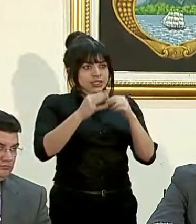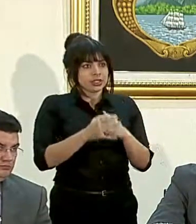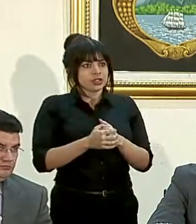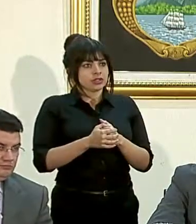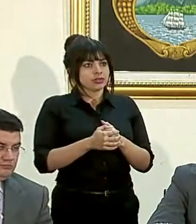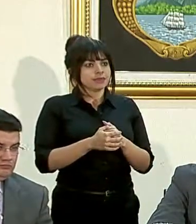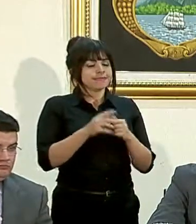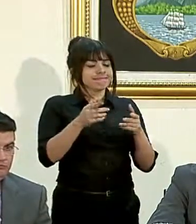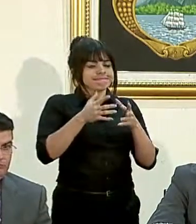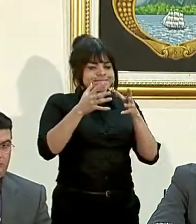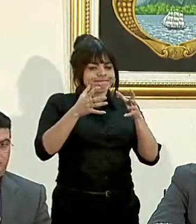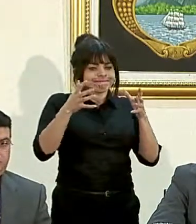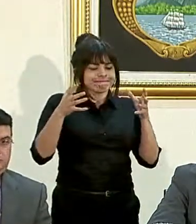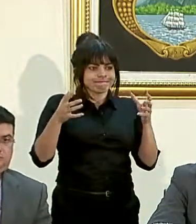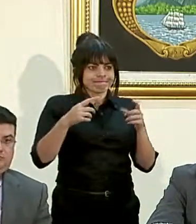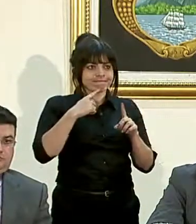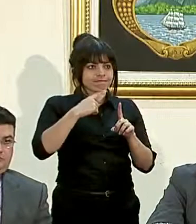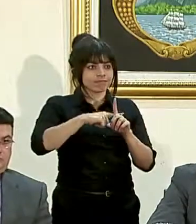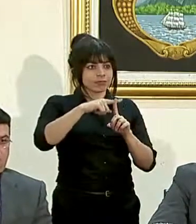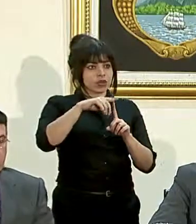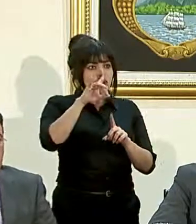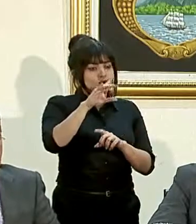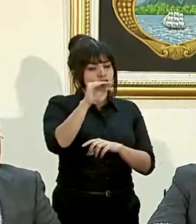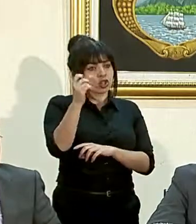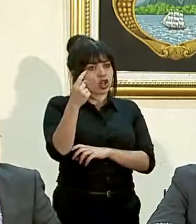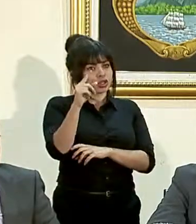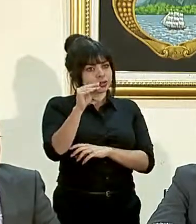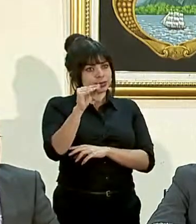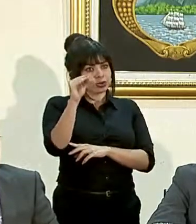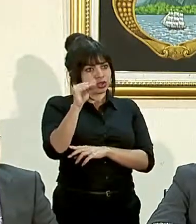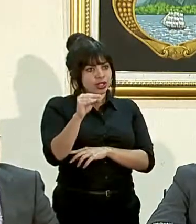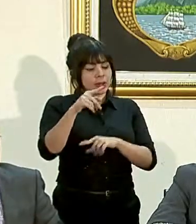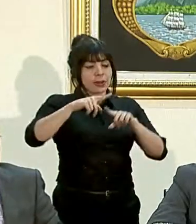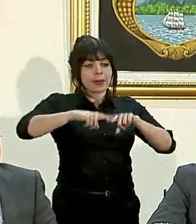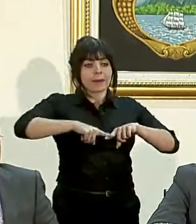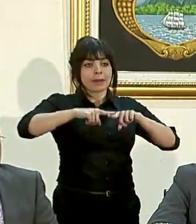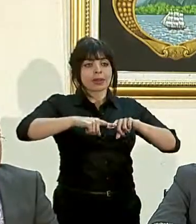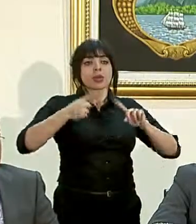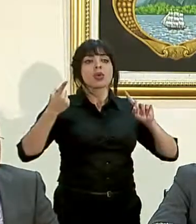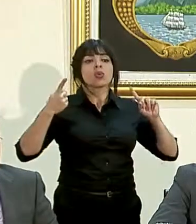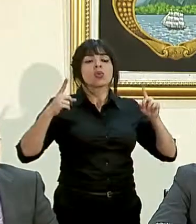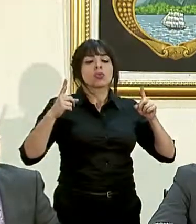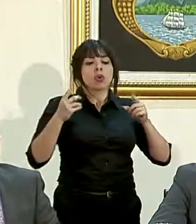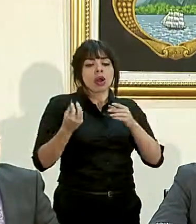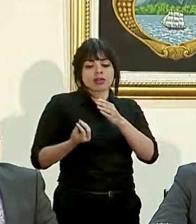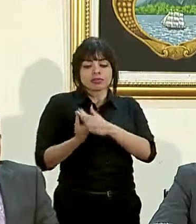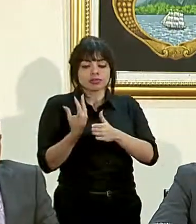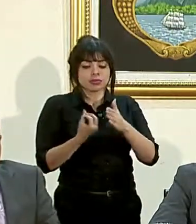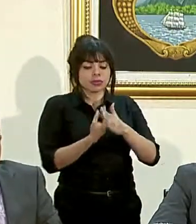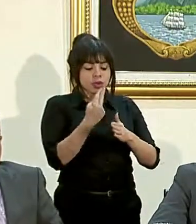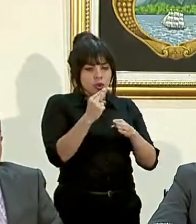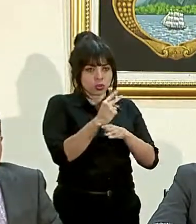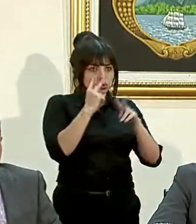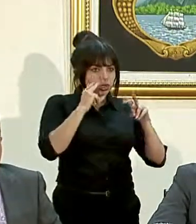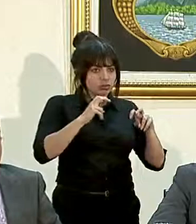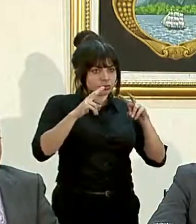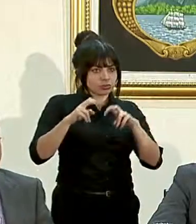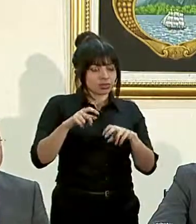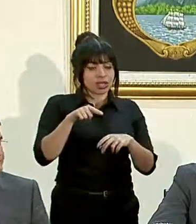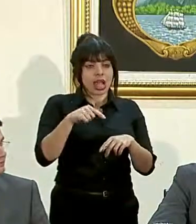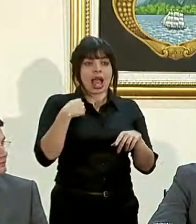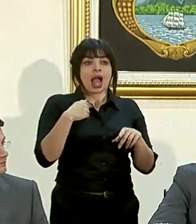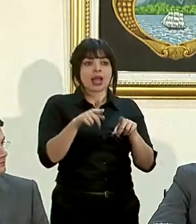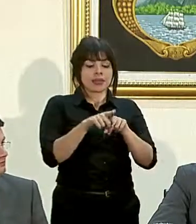está creciendo a un ritmo entre el 8 y el 11%, dependiendo de cuáles sean las fuentes que uno utiliza, y que haya